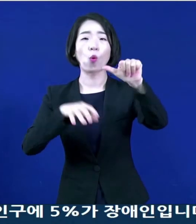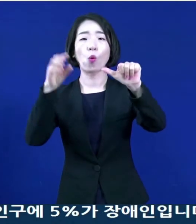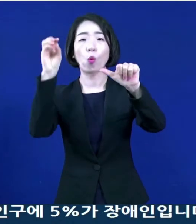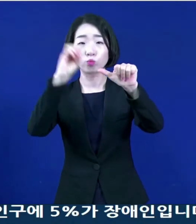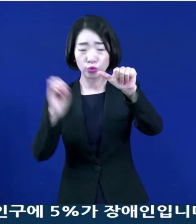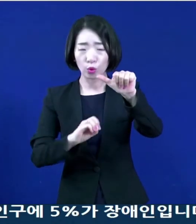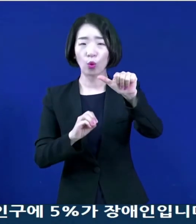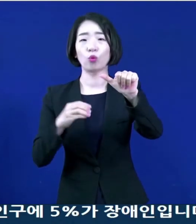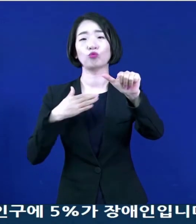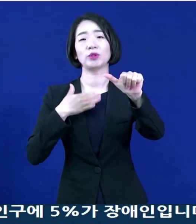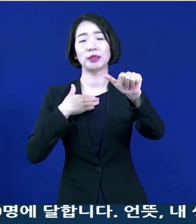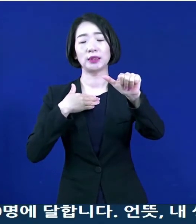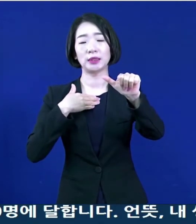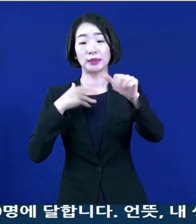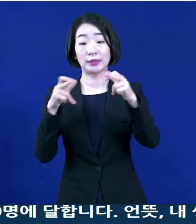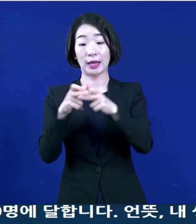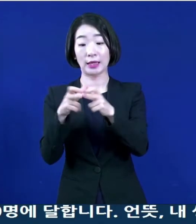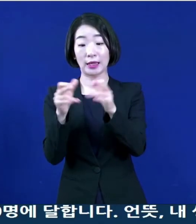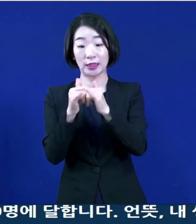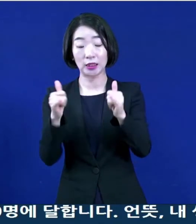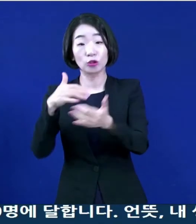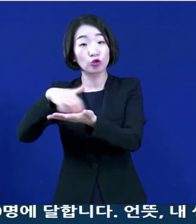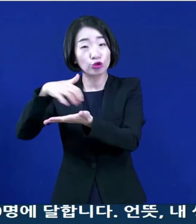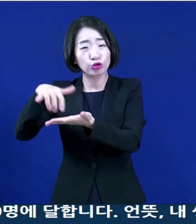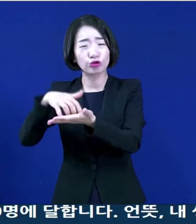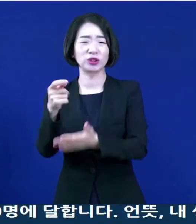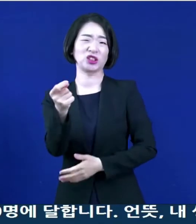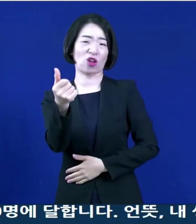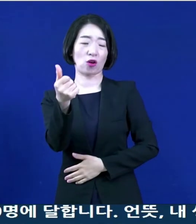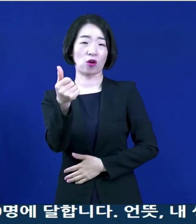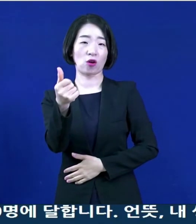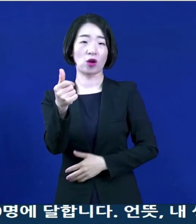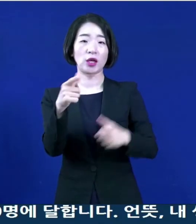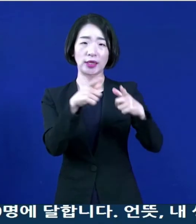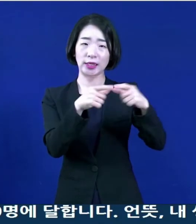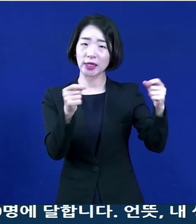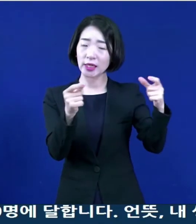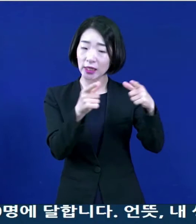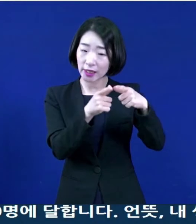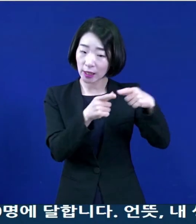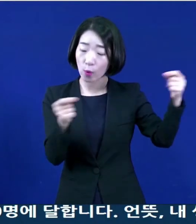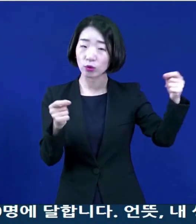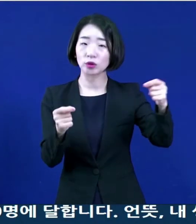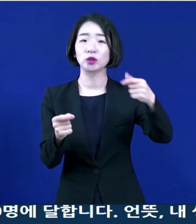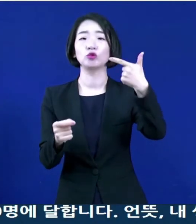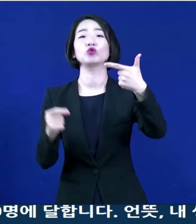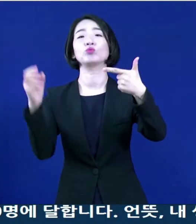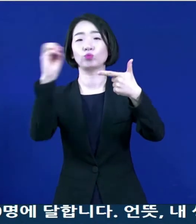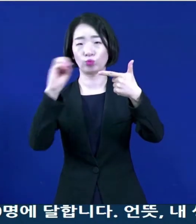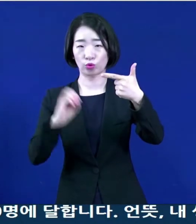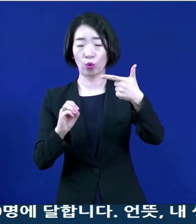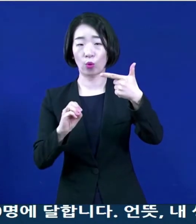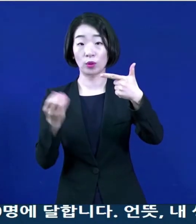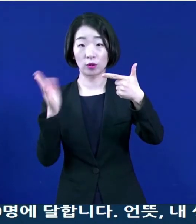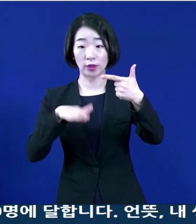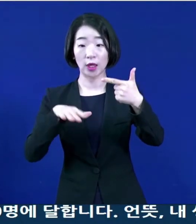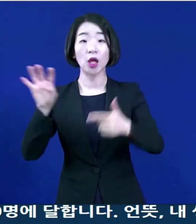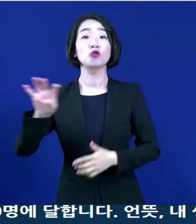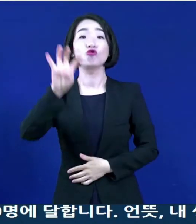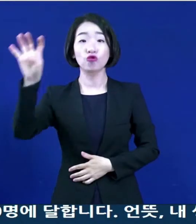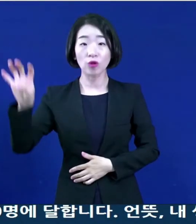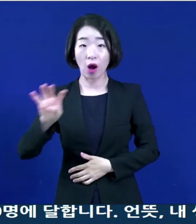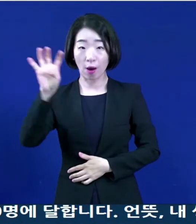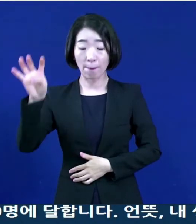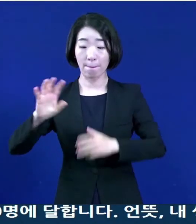나라가 일본인데 6%, 유럽에 속하는 대부분의 OECD 국가의 장애인 비율은 무려 25%입니다. 4분의